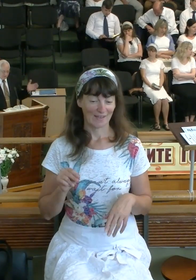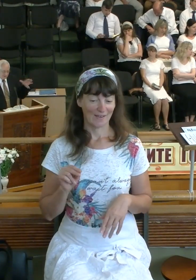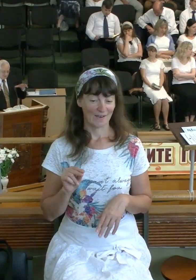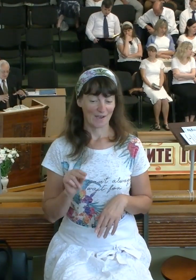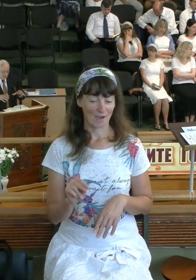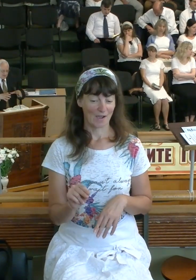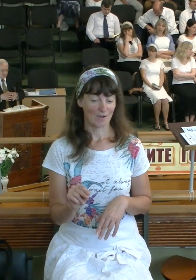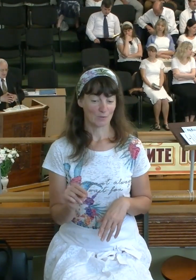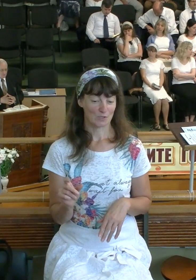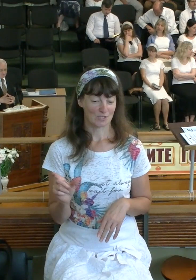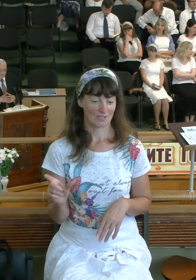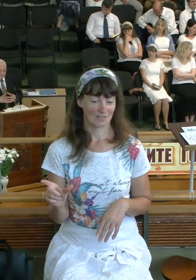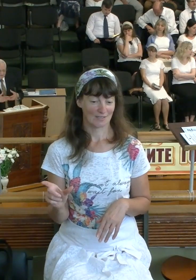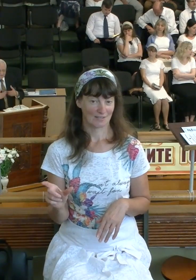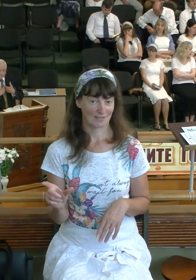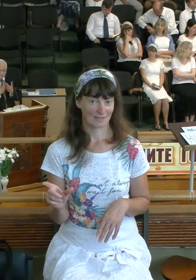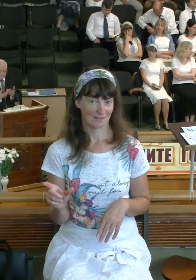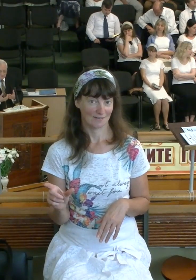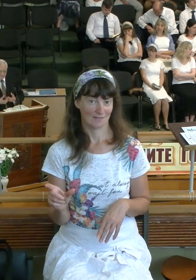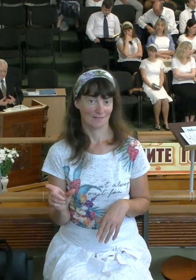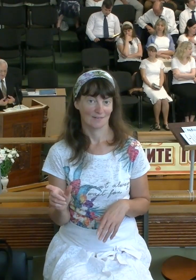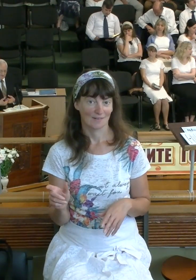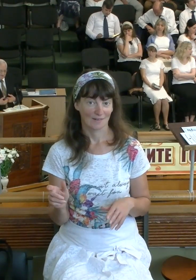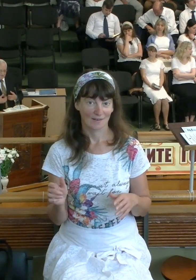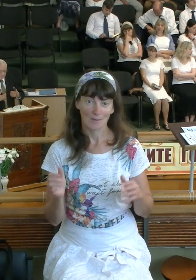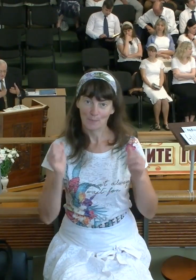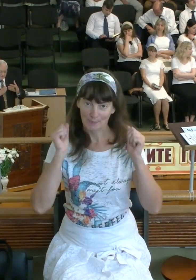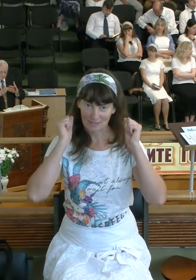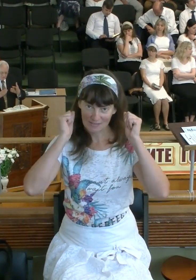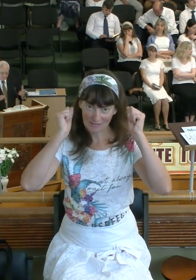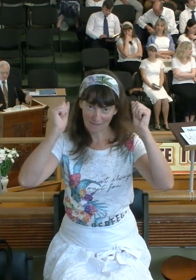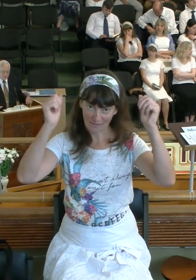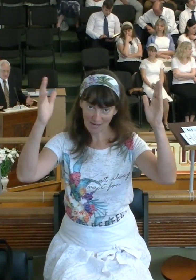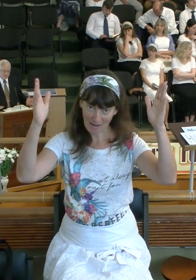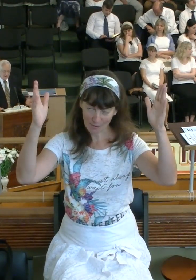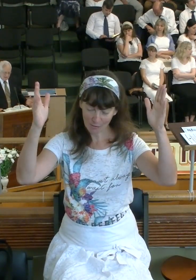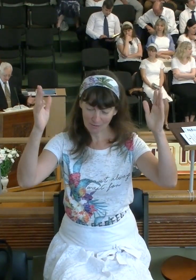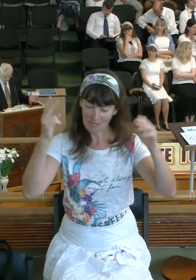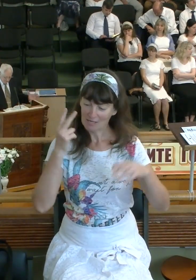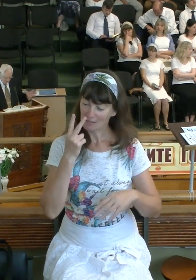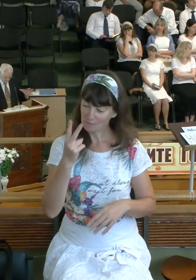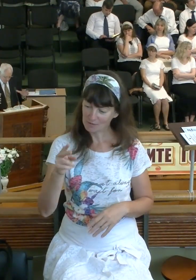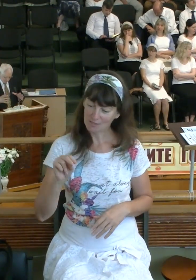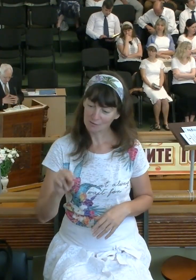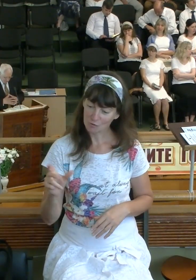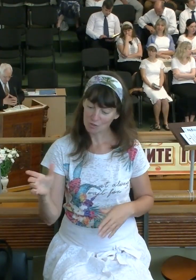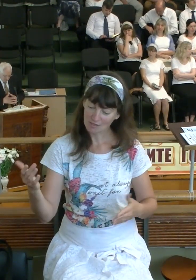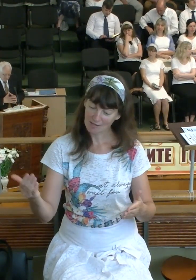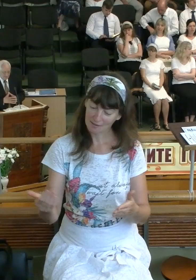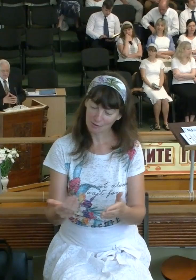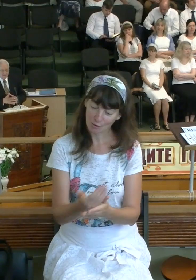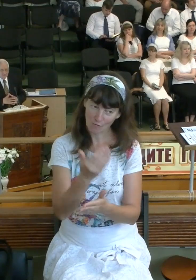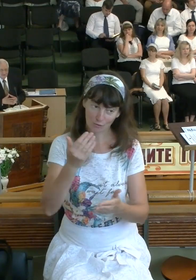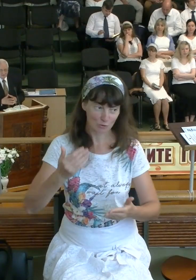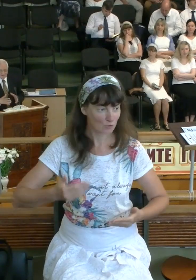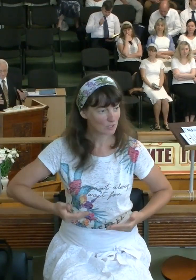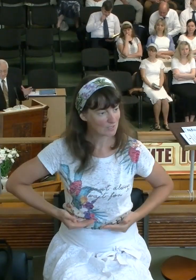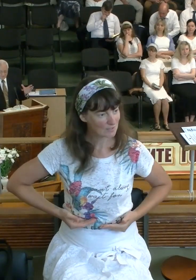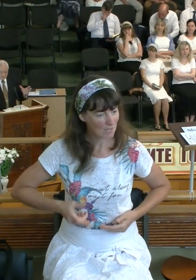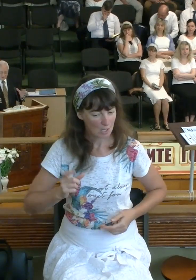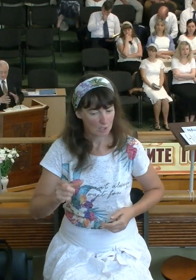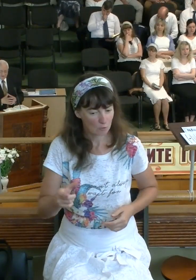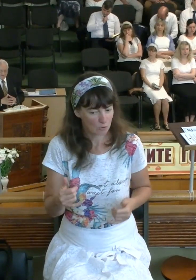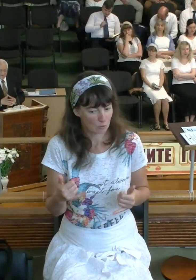их прославляет народ за их новую жизнь. Люди удивляются, к ним присоединяются,